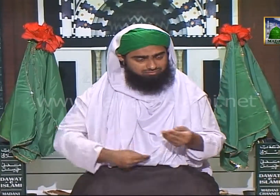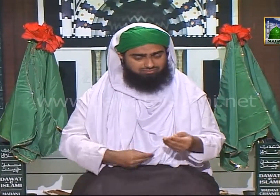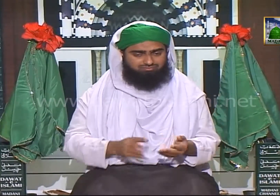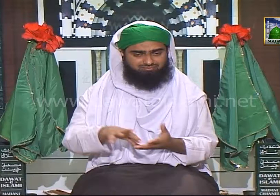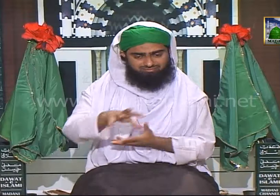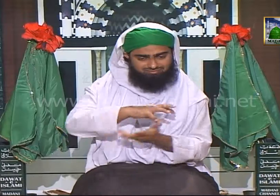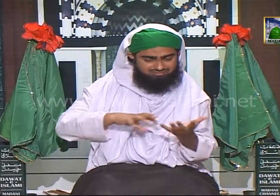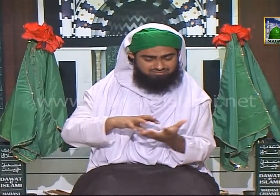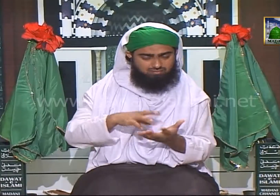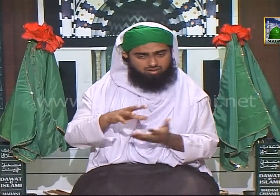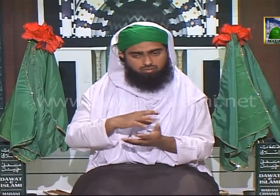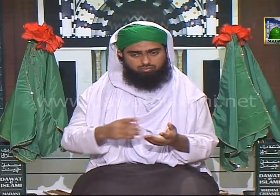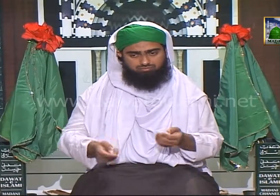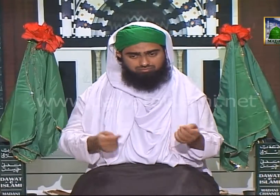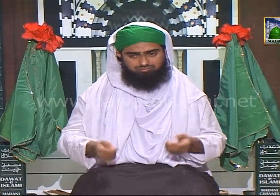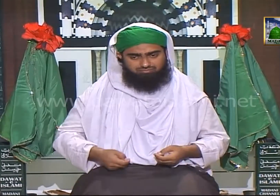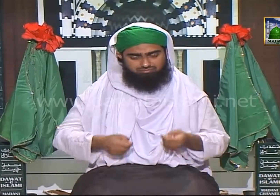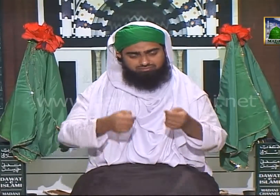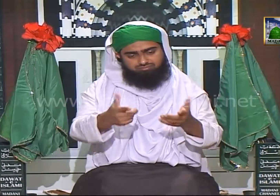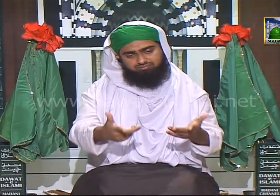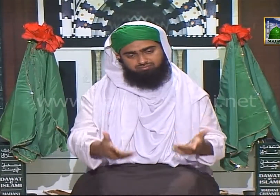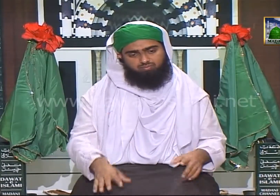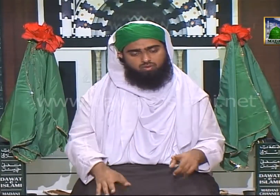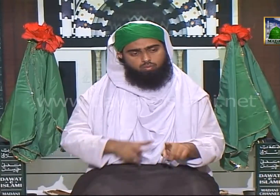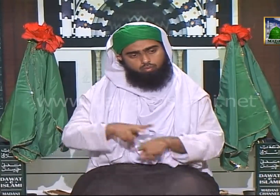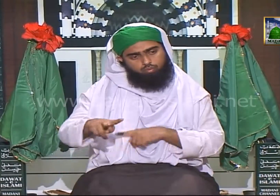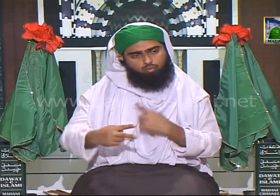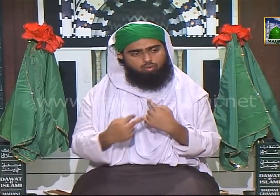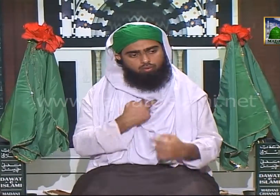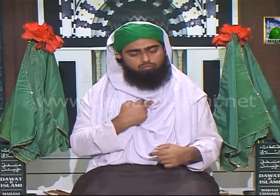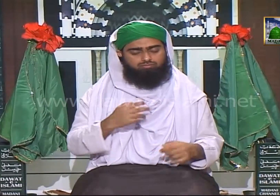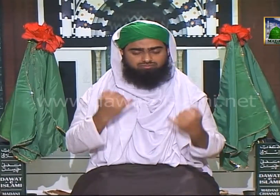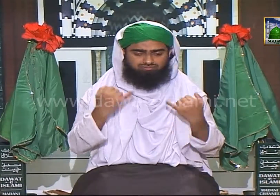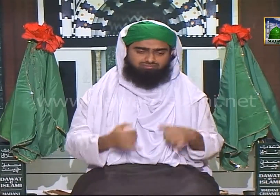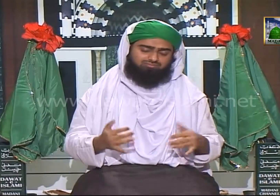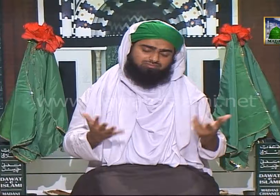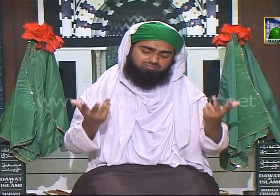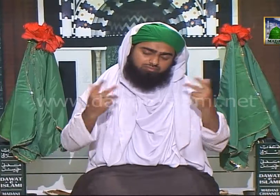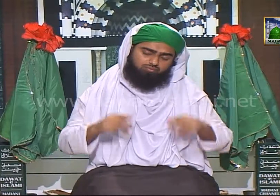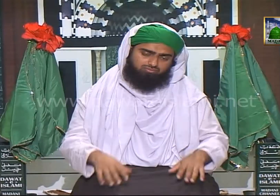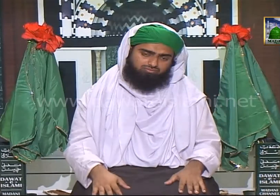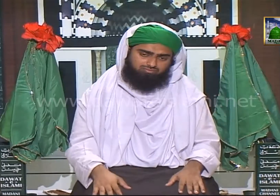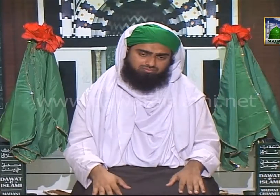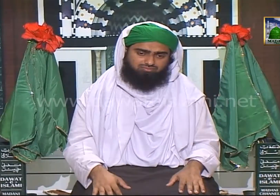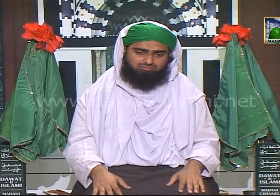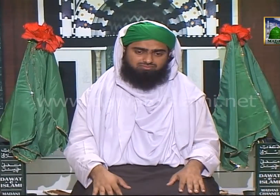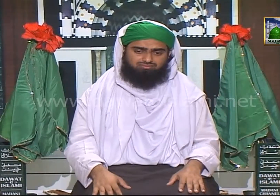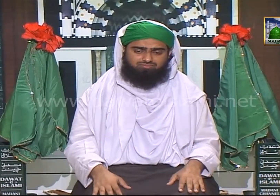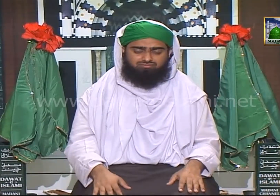ہیں. گیہوں میں، باجرے میں، اس طرح کنک وغیرہ جو بھی یہ چاول ہیں اس میں مٹی وغیرہ مکس کرتے ہیں.